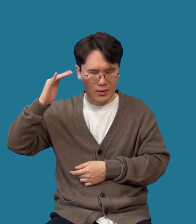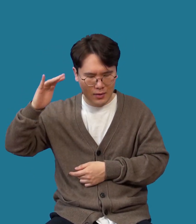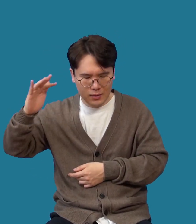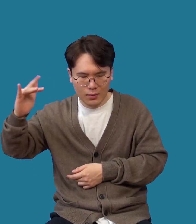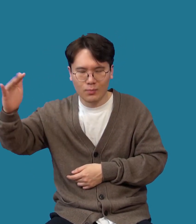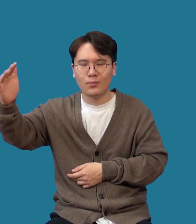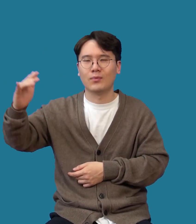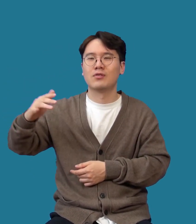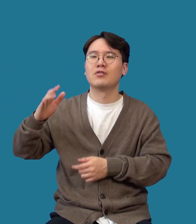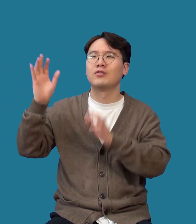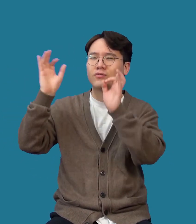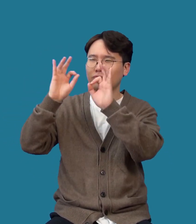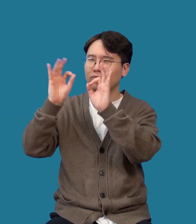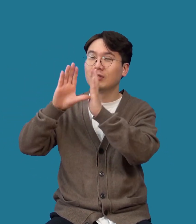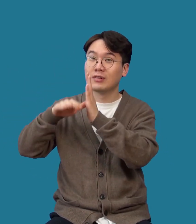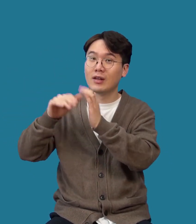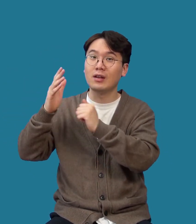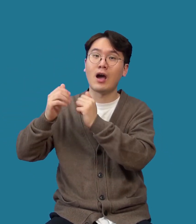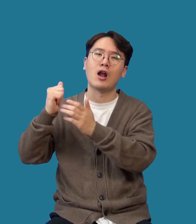하나님이 주십니다.